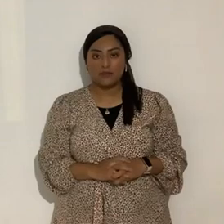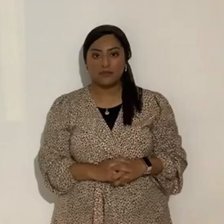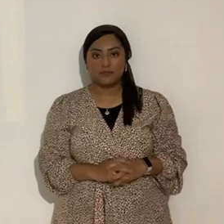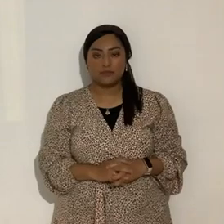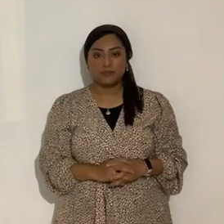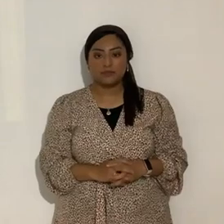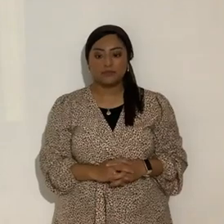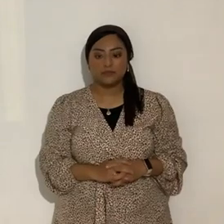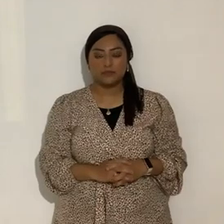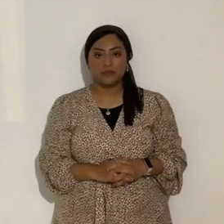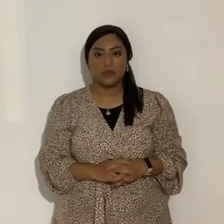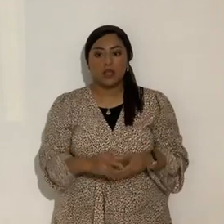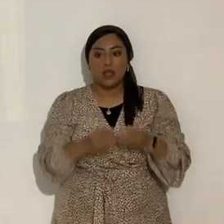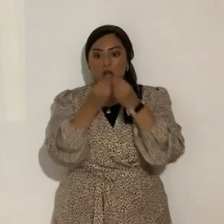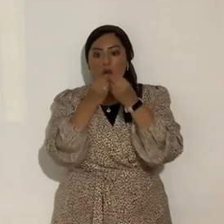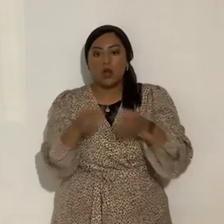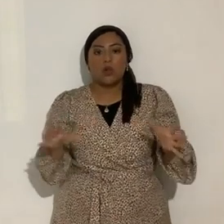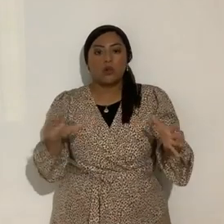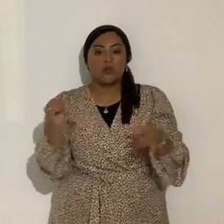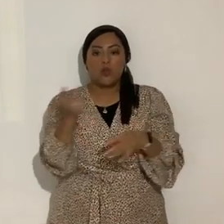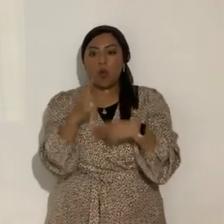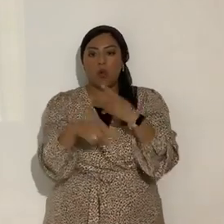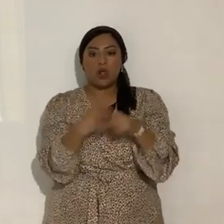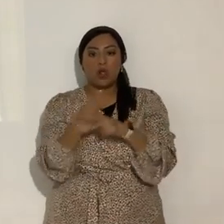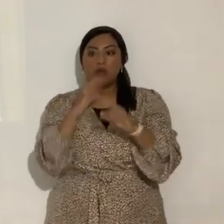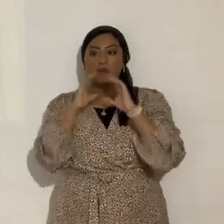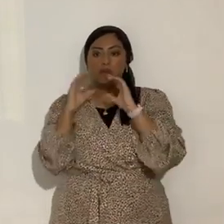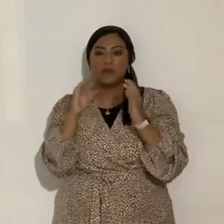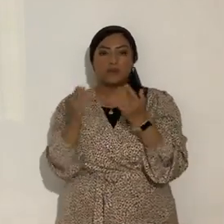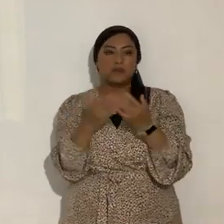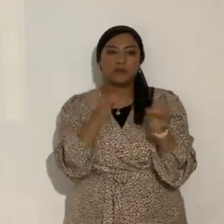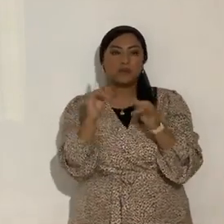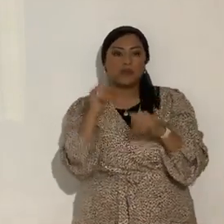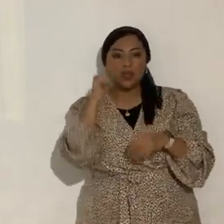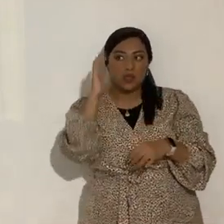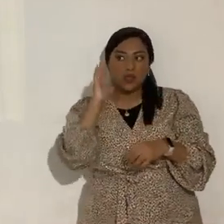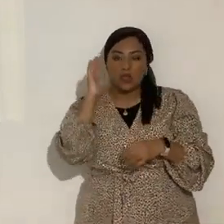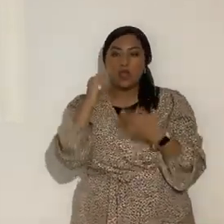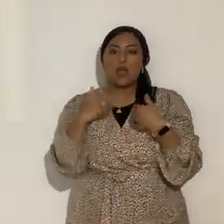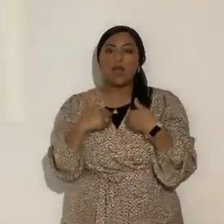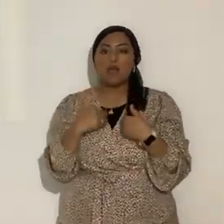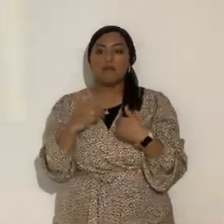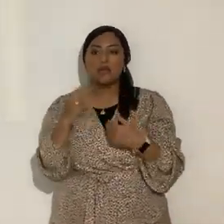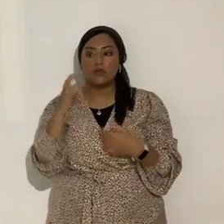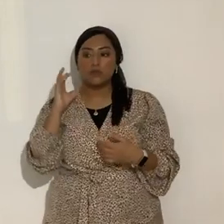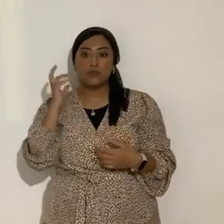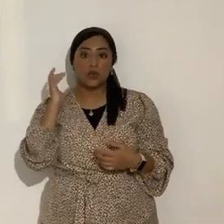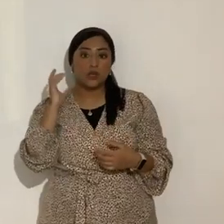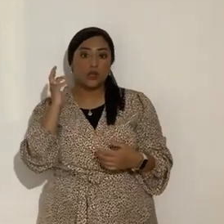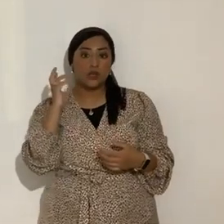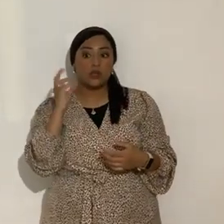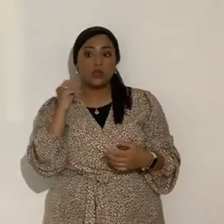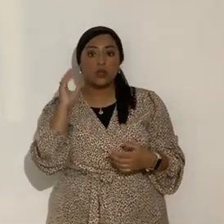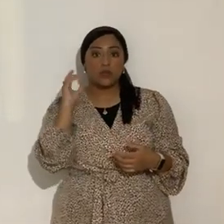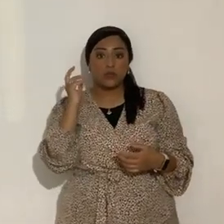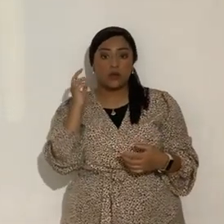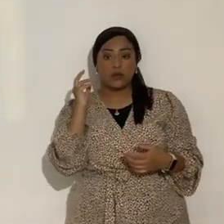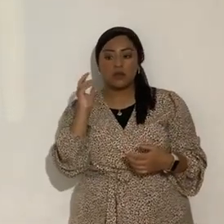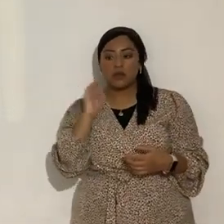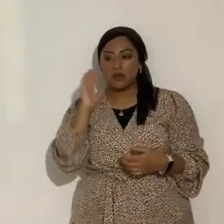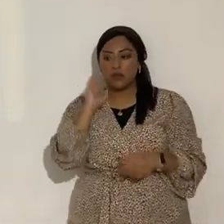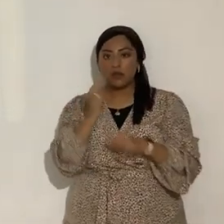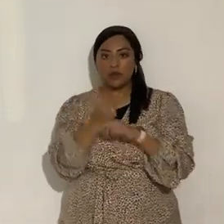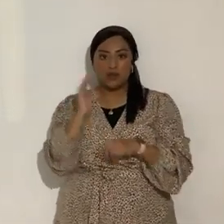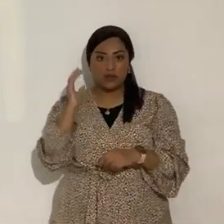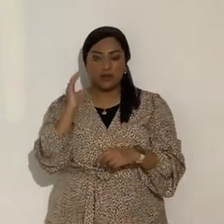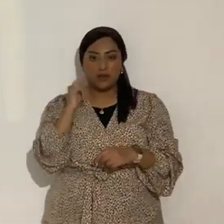en el lodo, entonces se pierde toda comunicación. Es como cuando antes teníamos radios, ¿sí? Y radios de onda